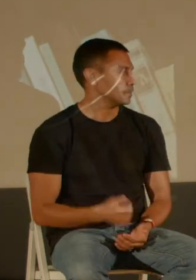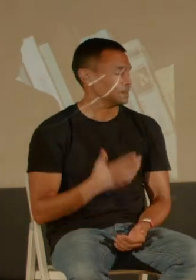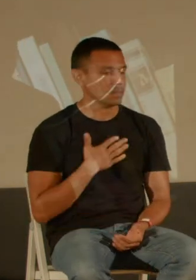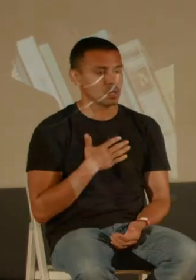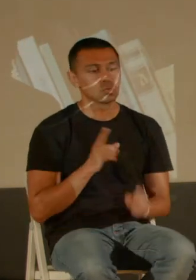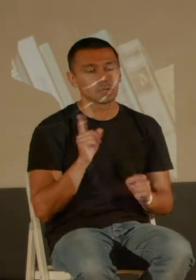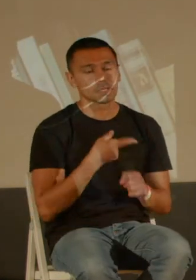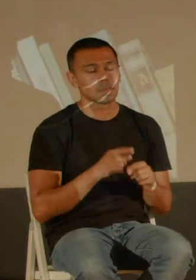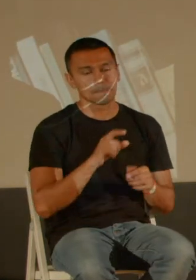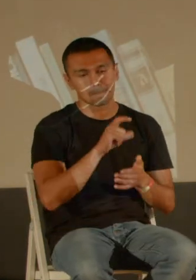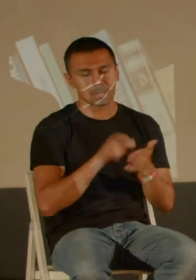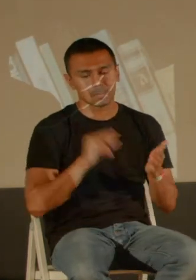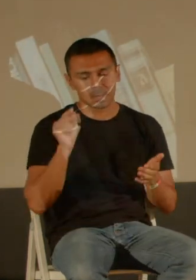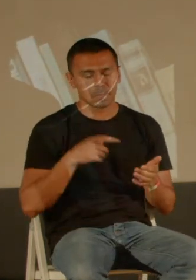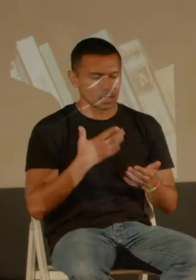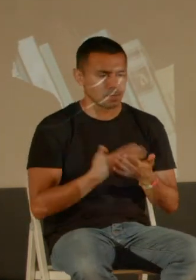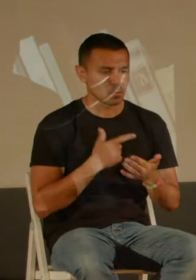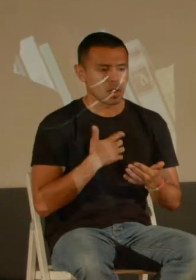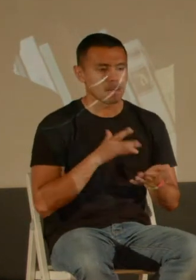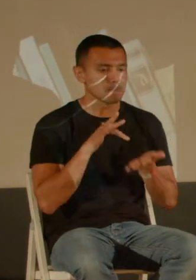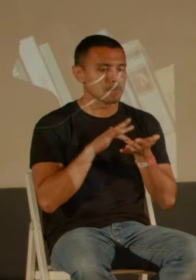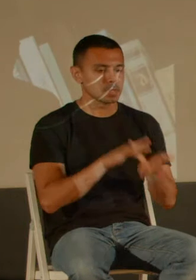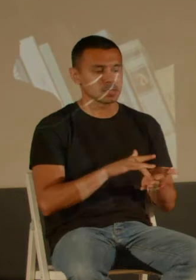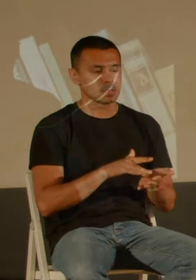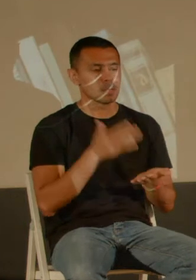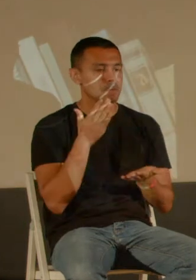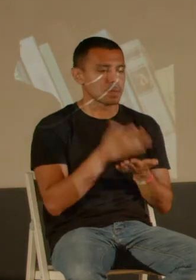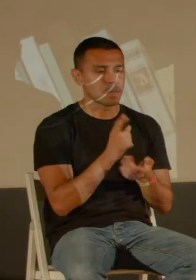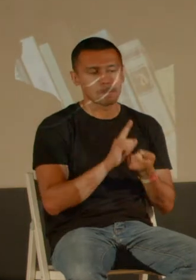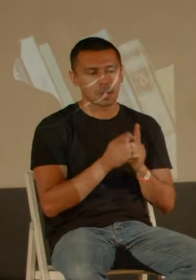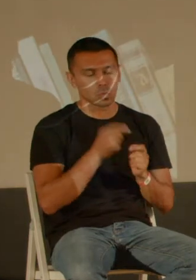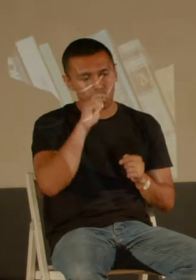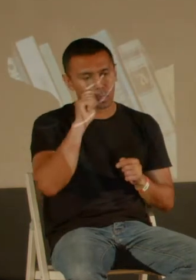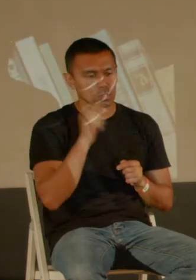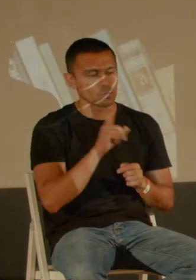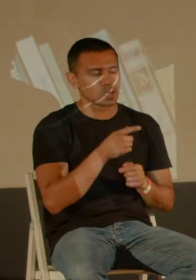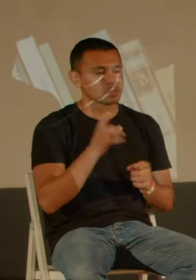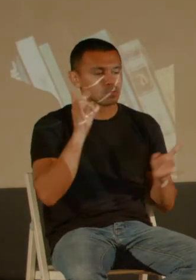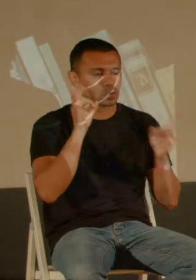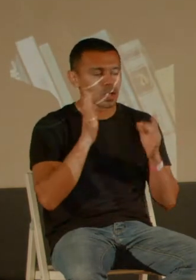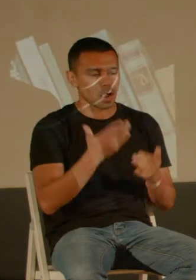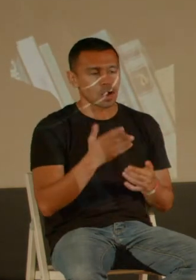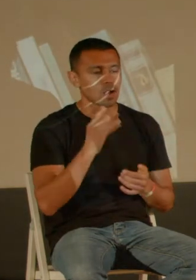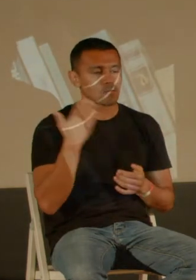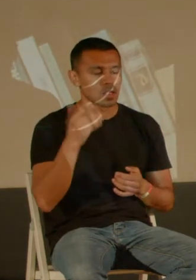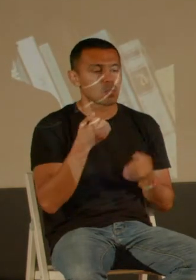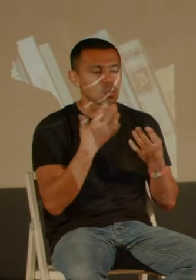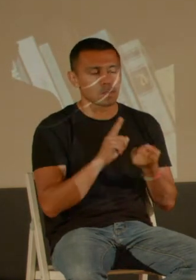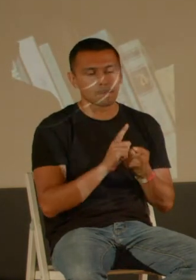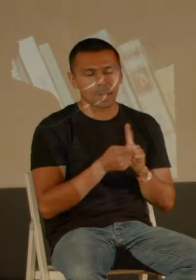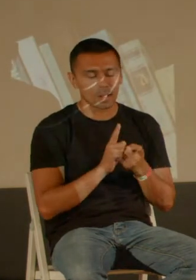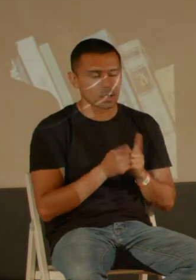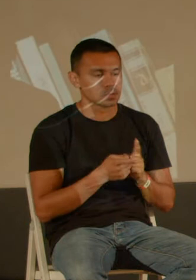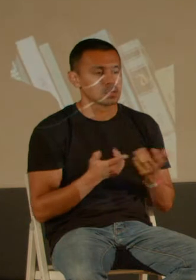мені, оскільки це письменниця, мені здавалося, що моя місія прямо її перекласти українською, щоб вона звучала як вона, а не просто